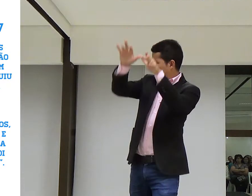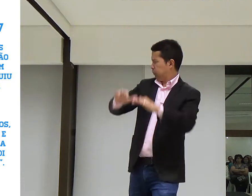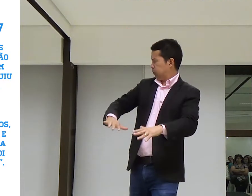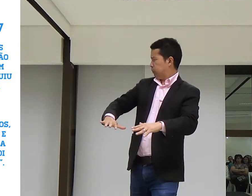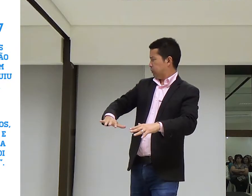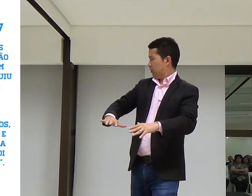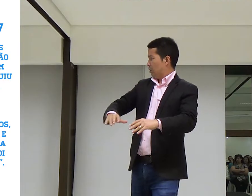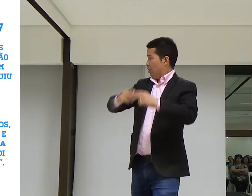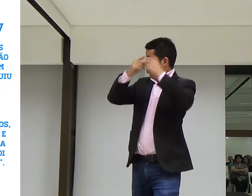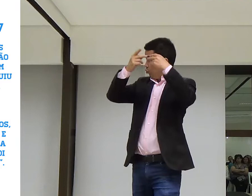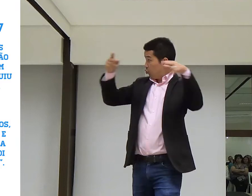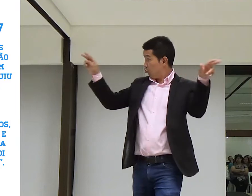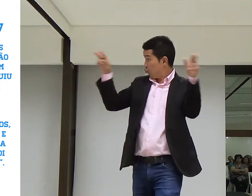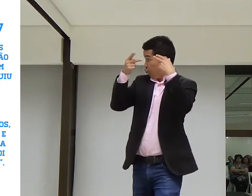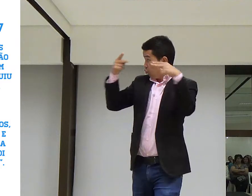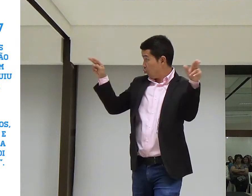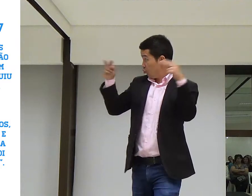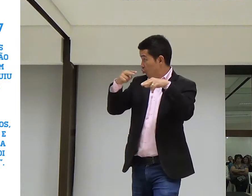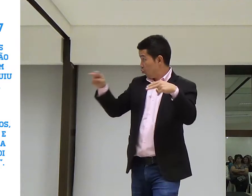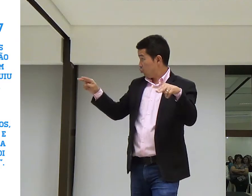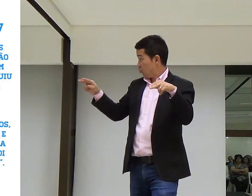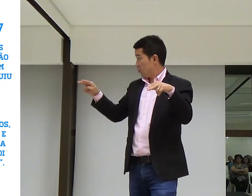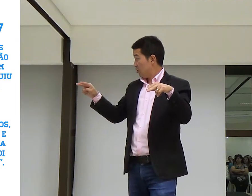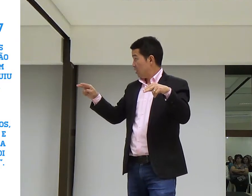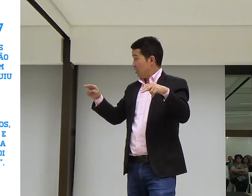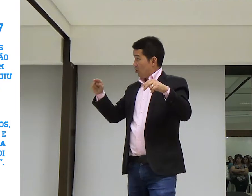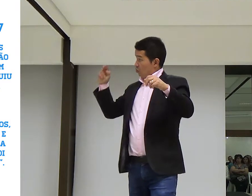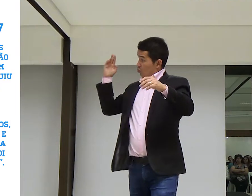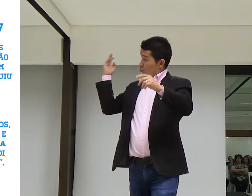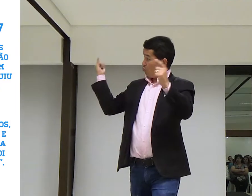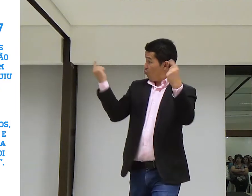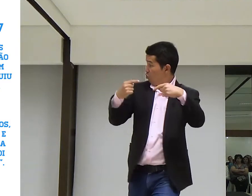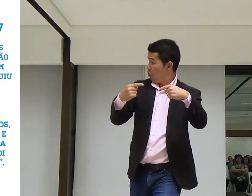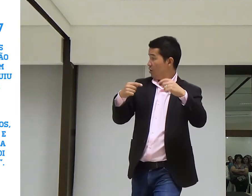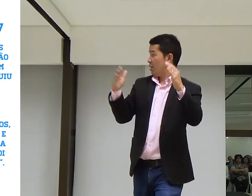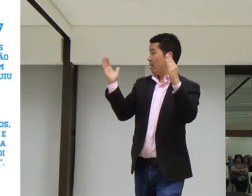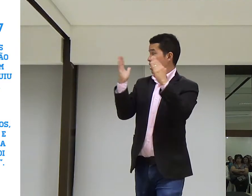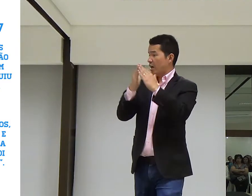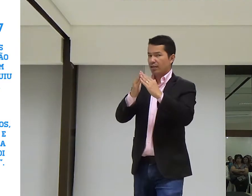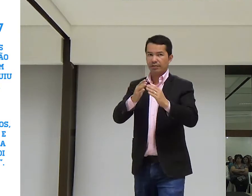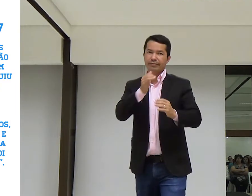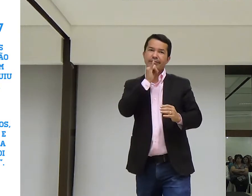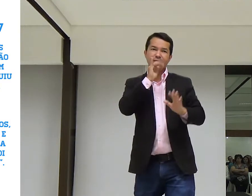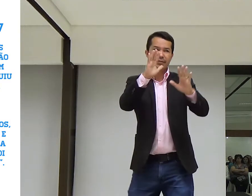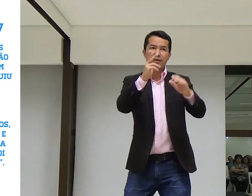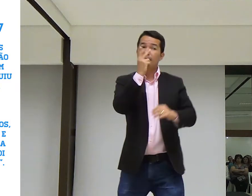chuva, transbordaram os rios, sopraram os ventos e deram contra aquela casa. E